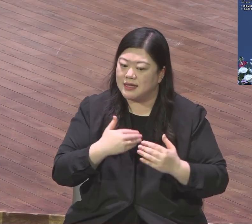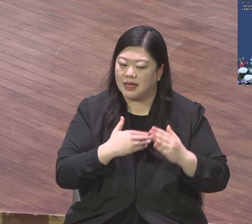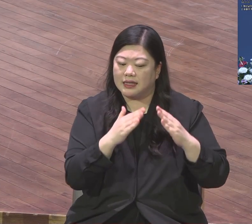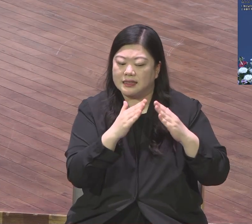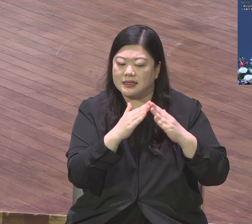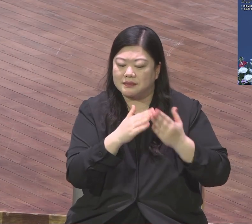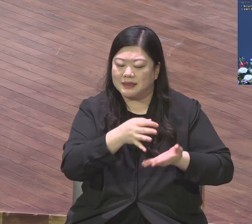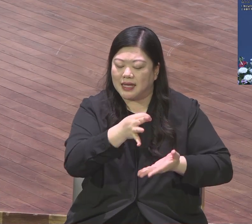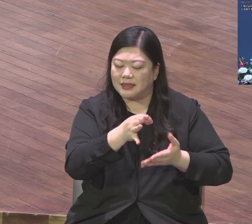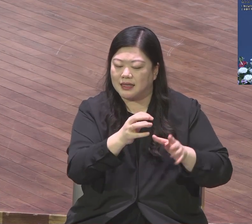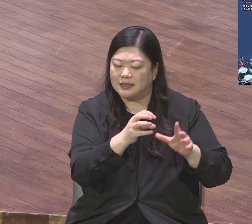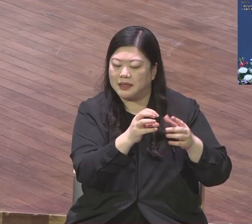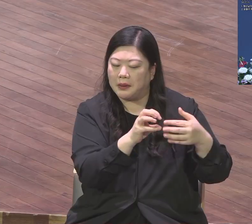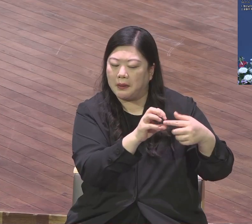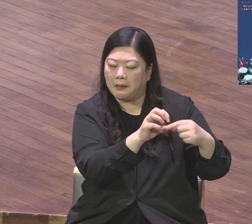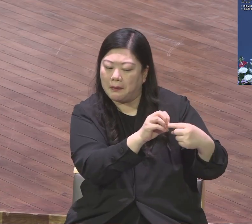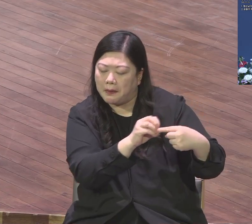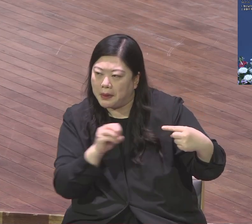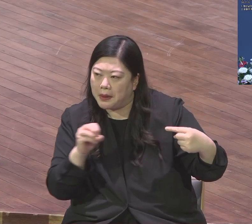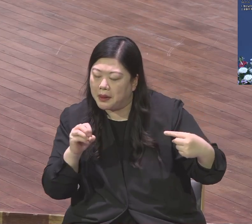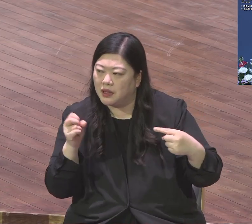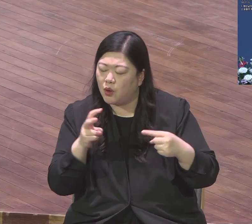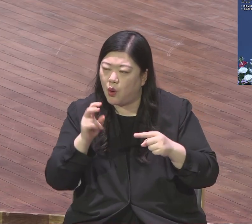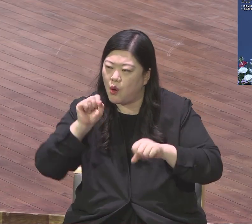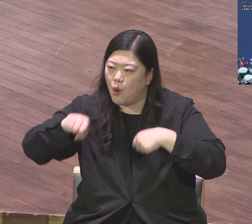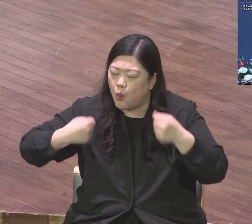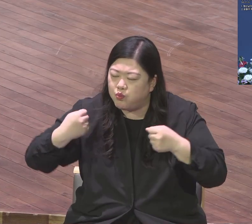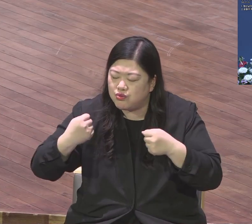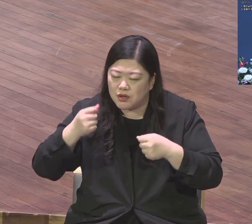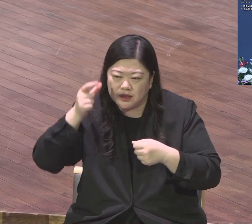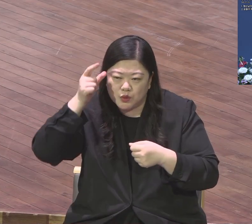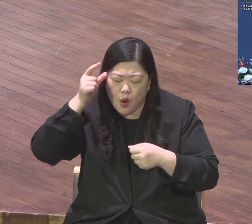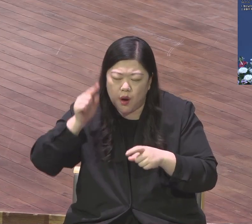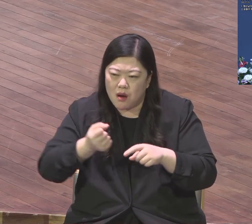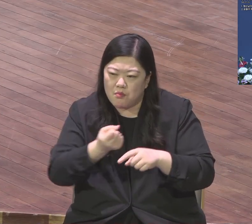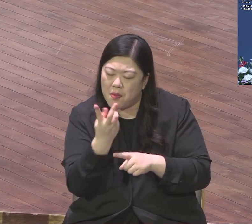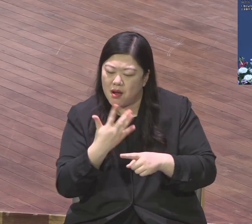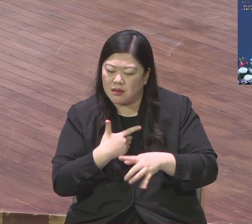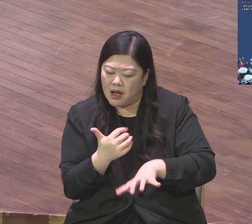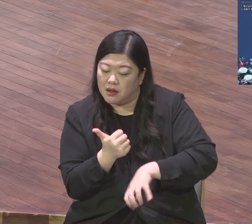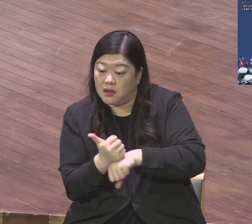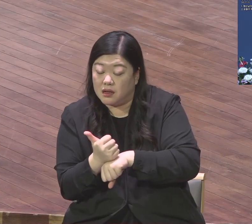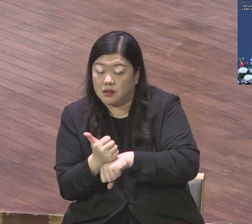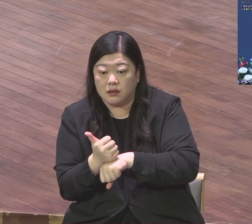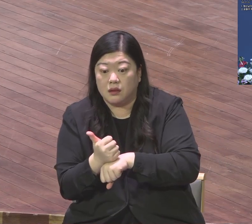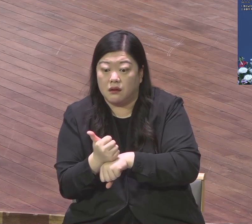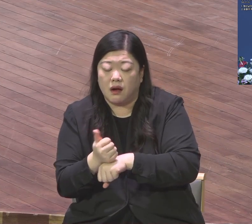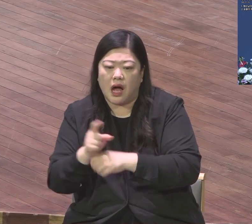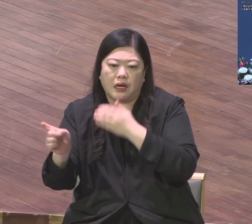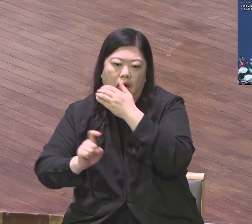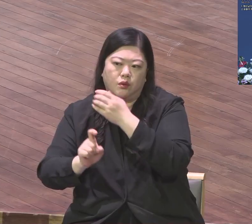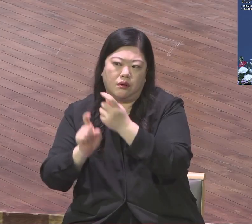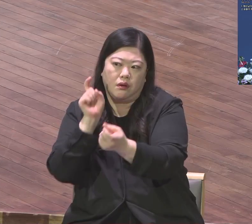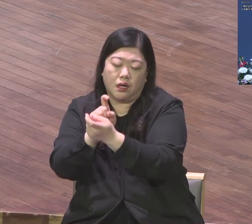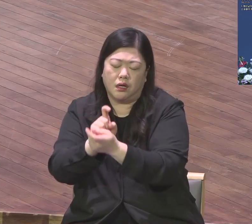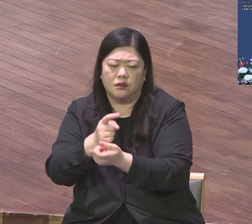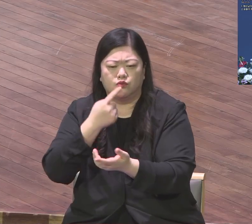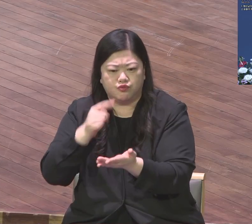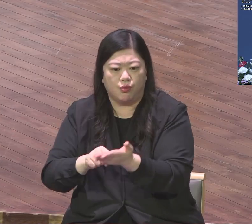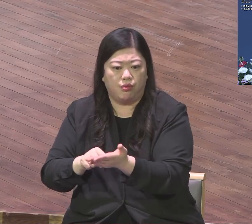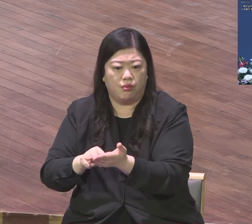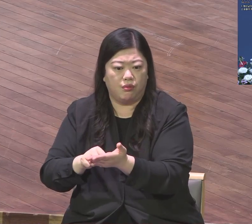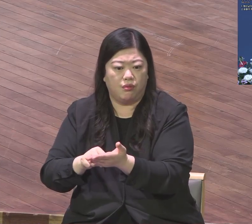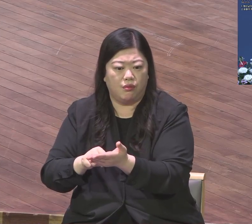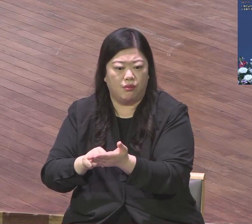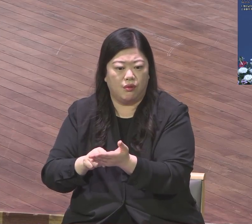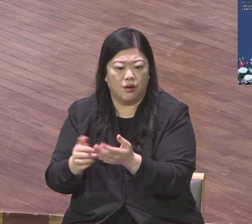떠난다. 굉장히 위험합니다. 그거는 그야말로 거의 100% 이상 산적 강도 만날 수밖에